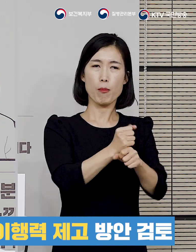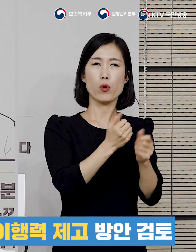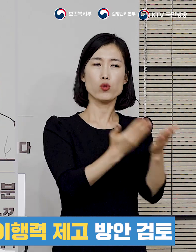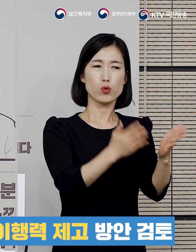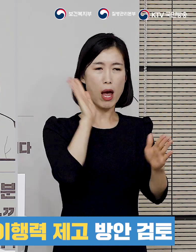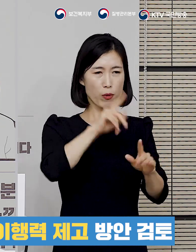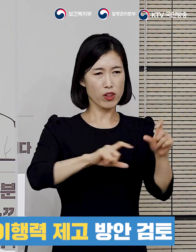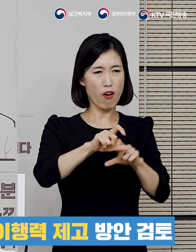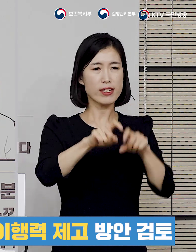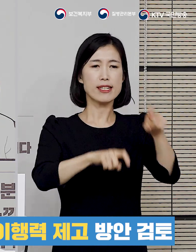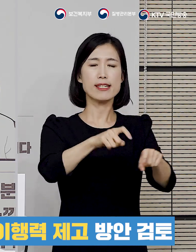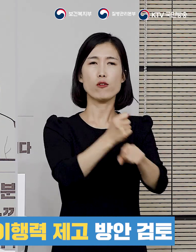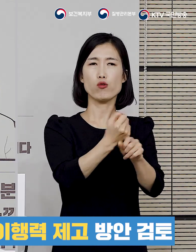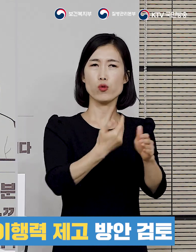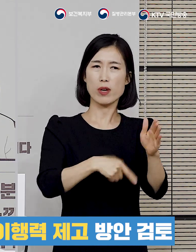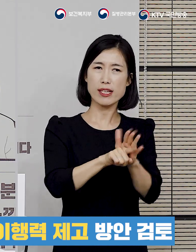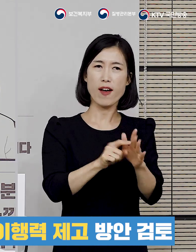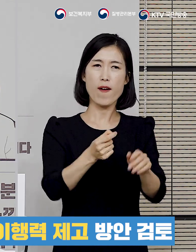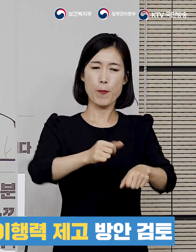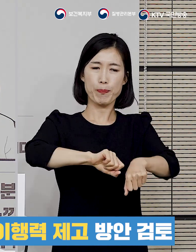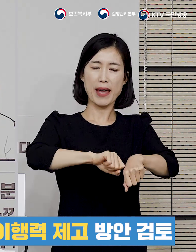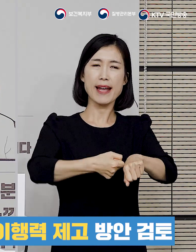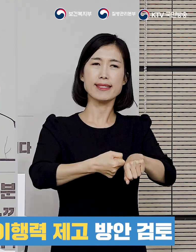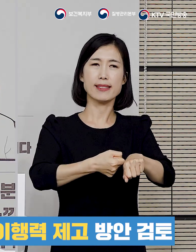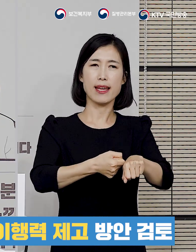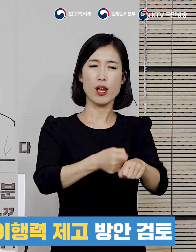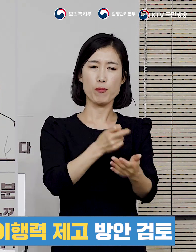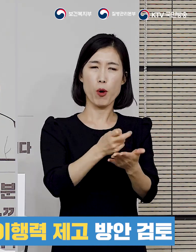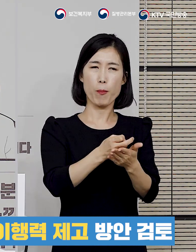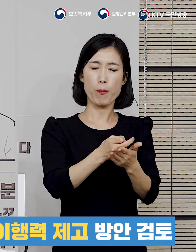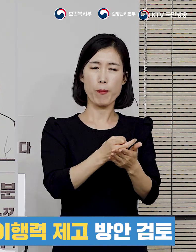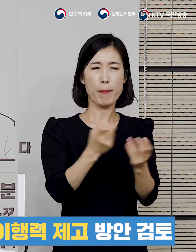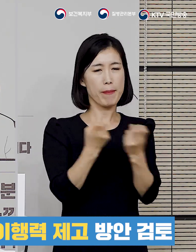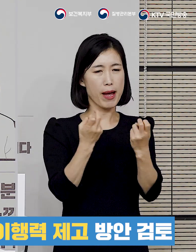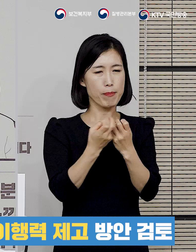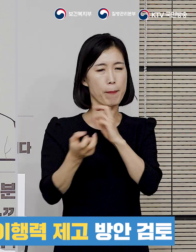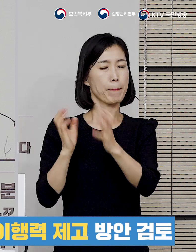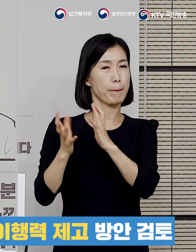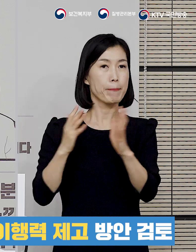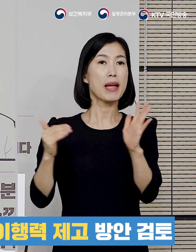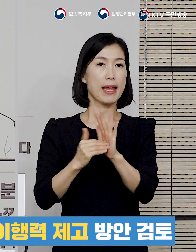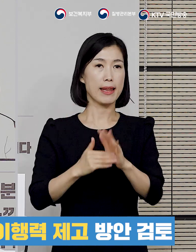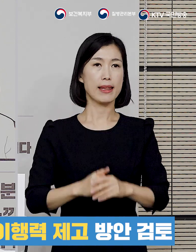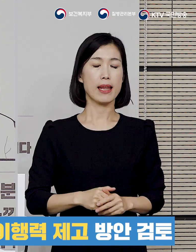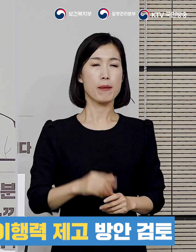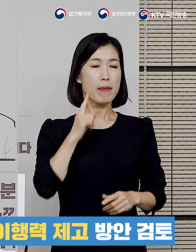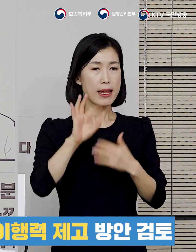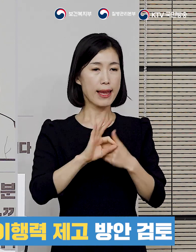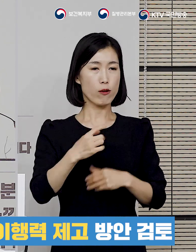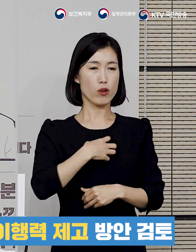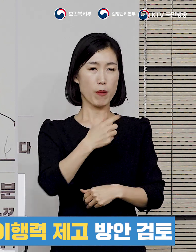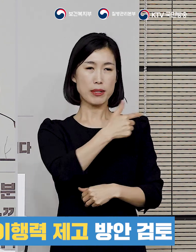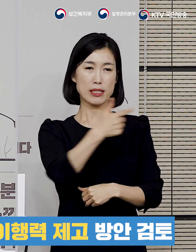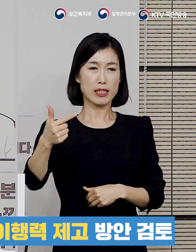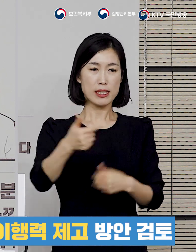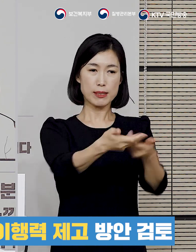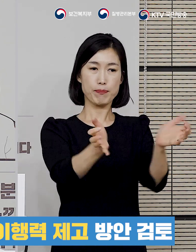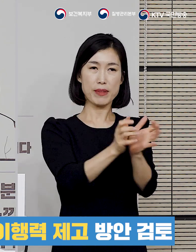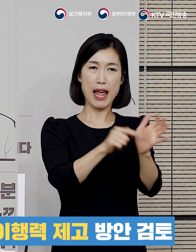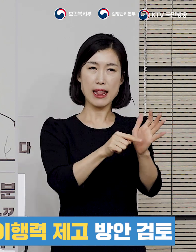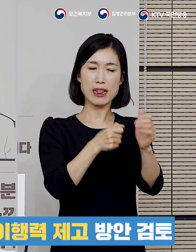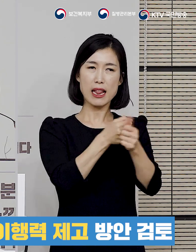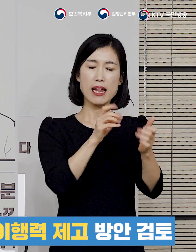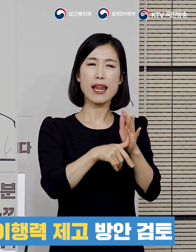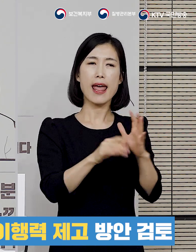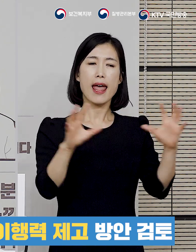수칙을 마련하고 이행력을 높이기 위해 강제력을 부과하는 방안도 검토해 왔습니다. 고위험